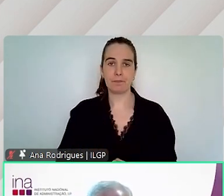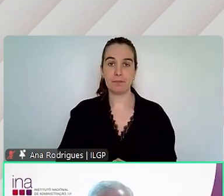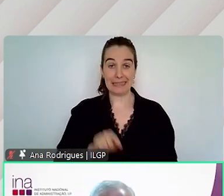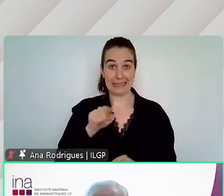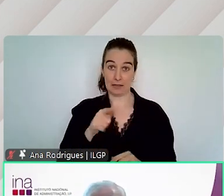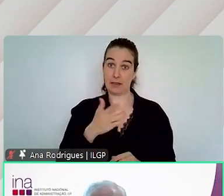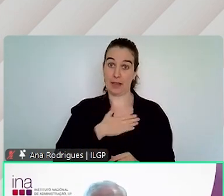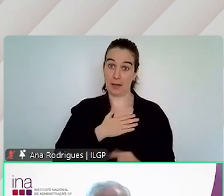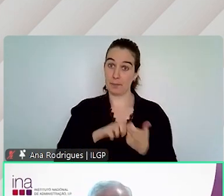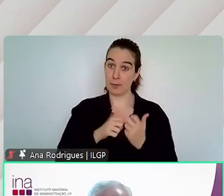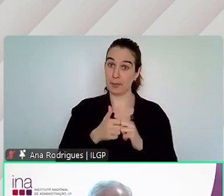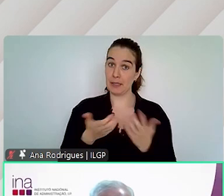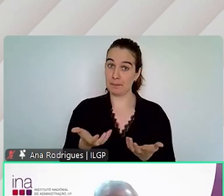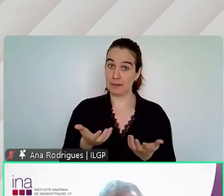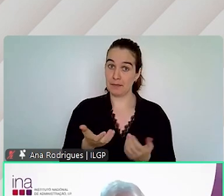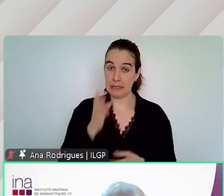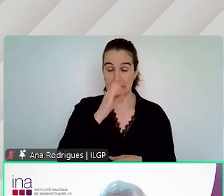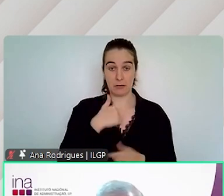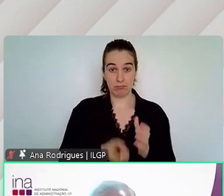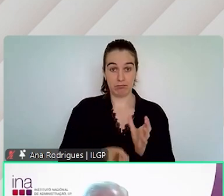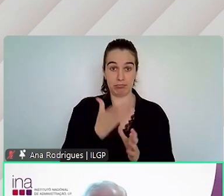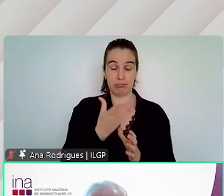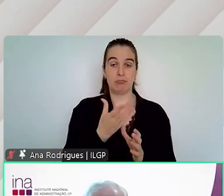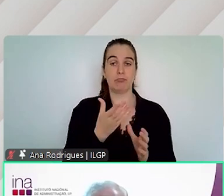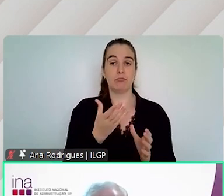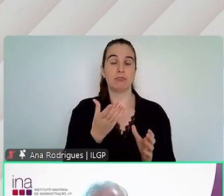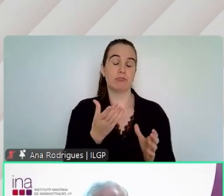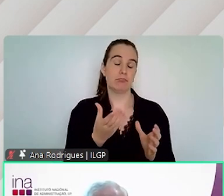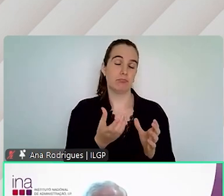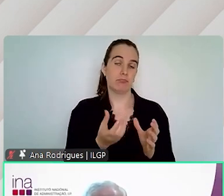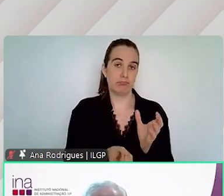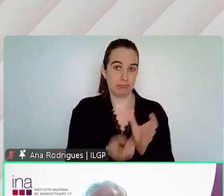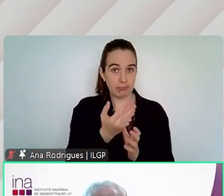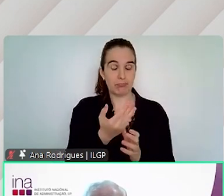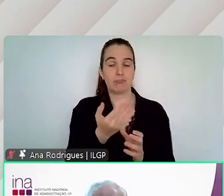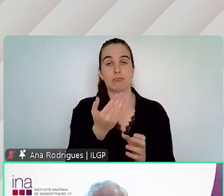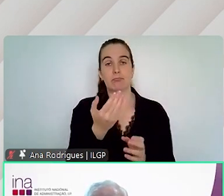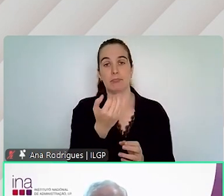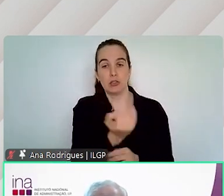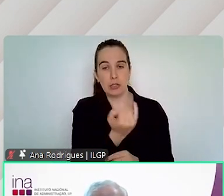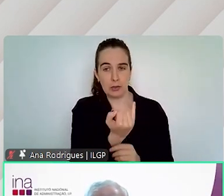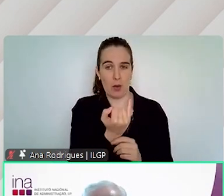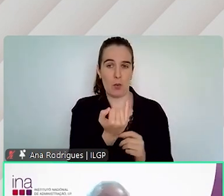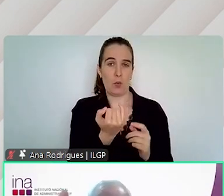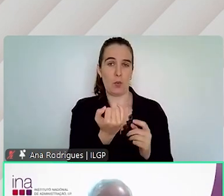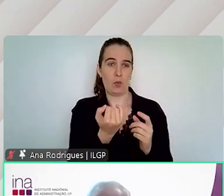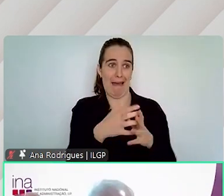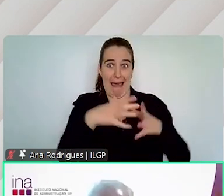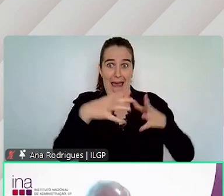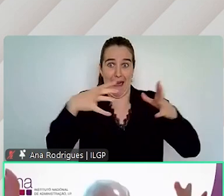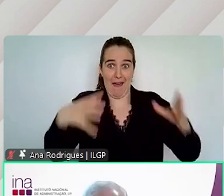problema. Se nós criarmos entidades e acreditarmos que o melhor é acreditar sempre, desenvolver entidades mastodônticas cada